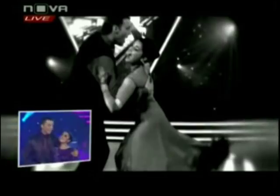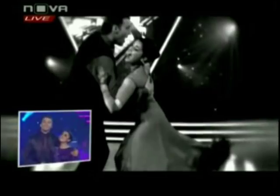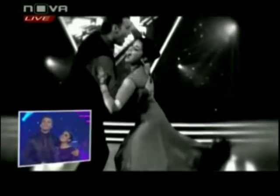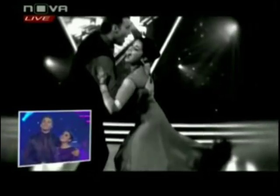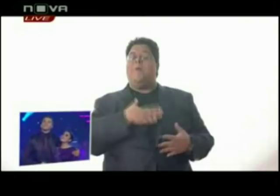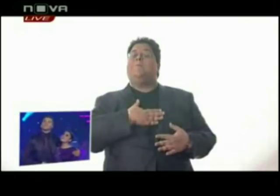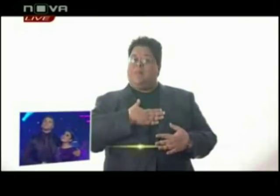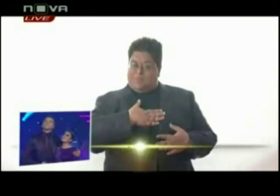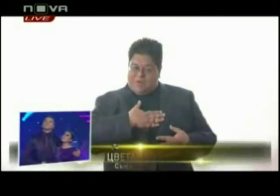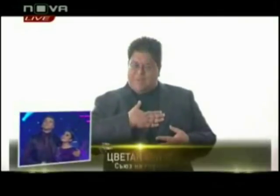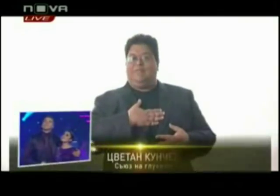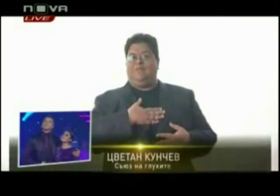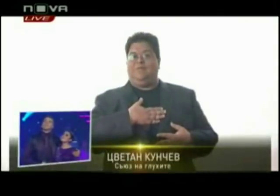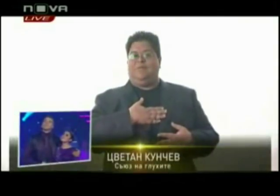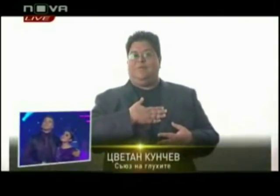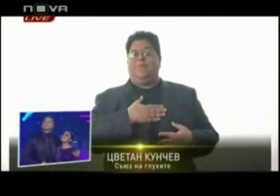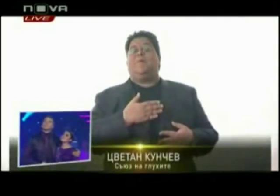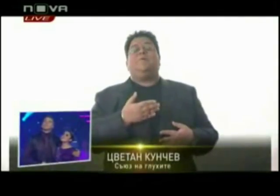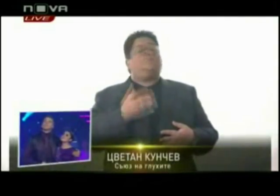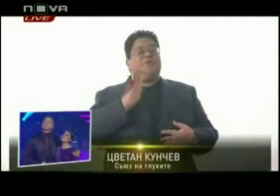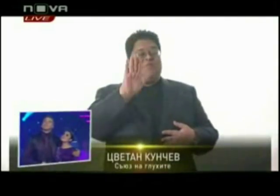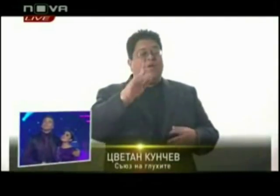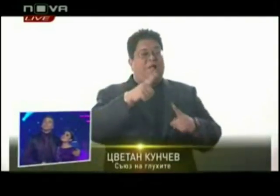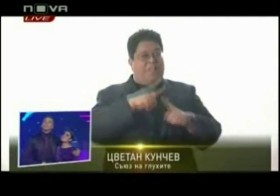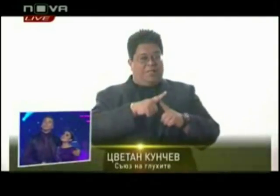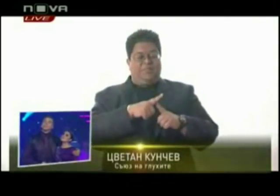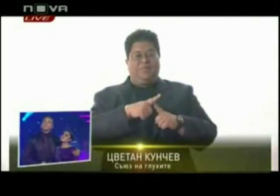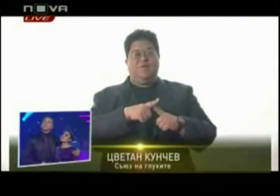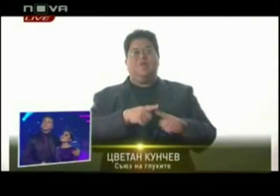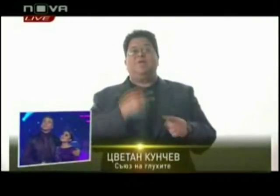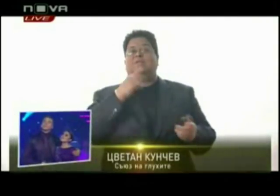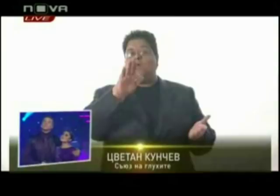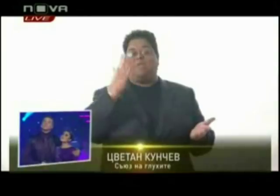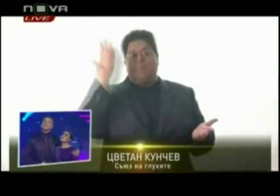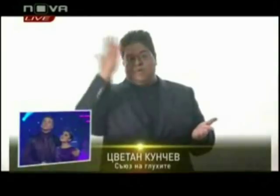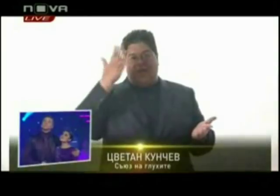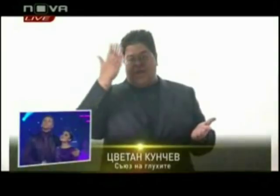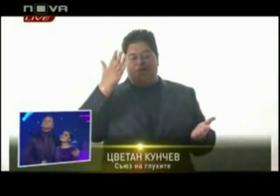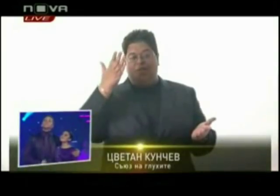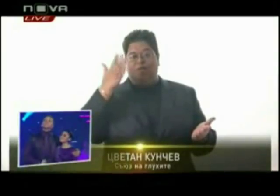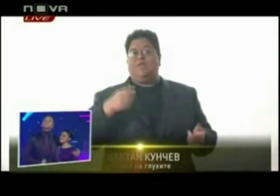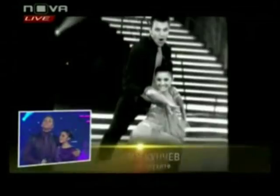Роти, благодаря ти за твоя талант и за твоята мечта.